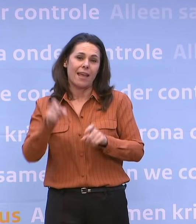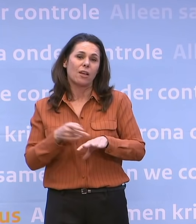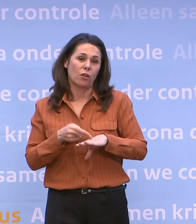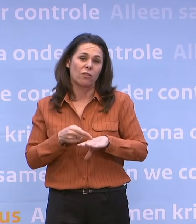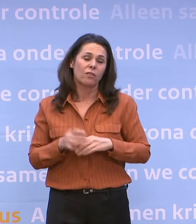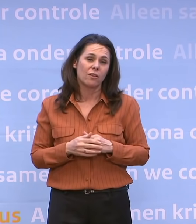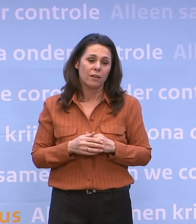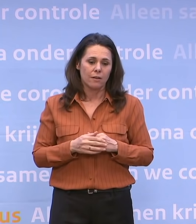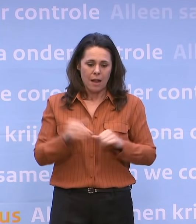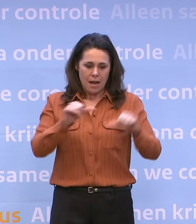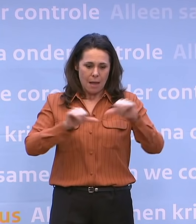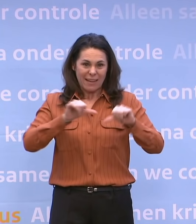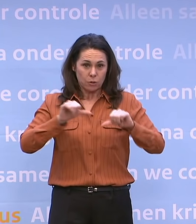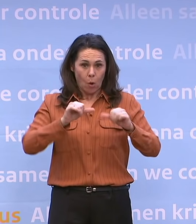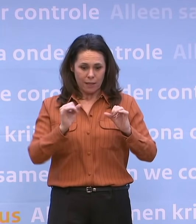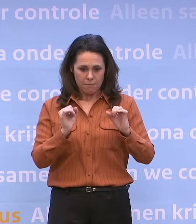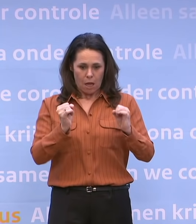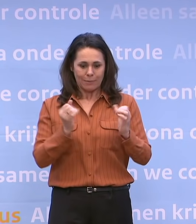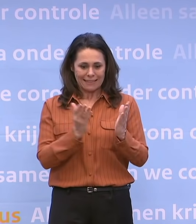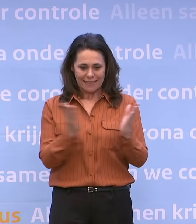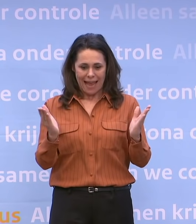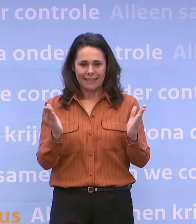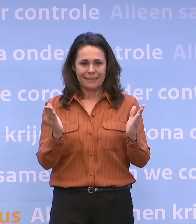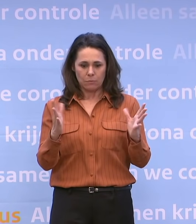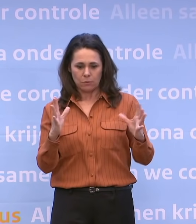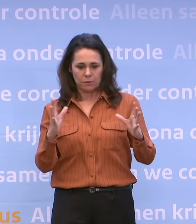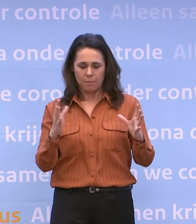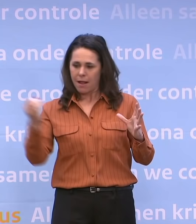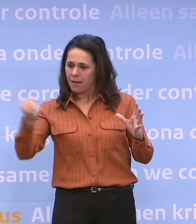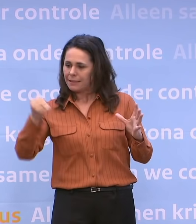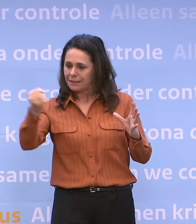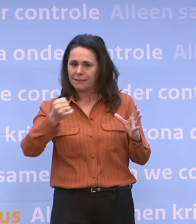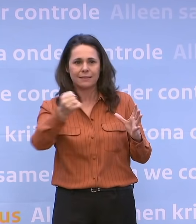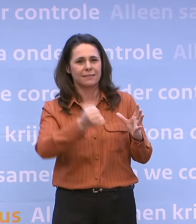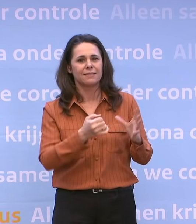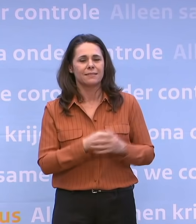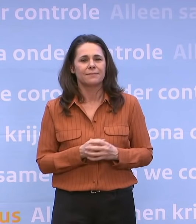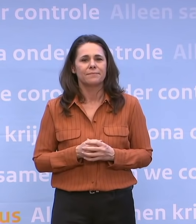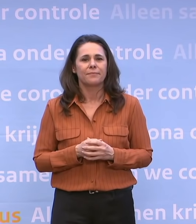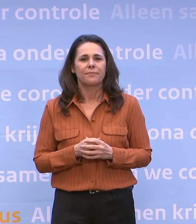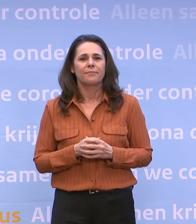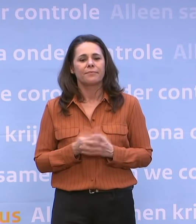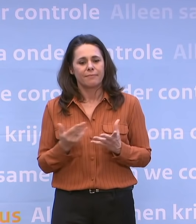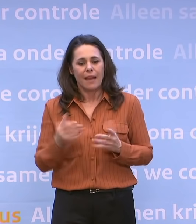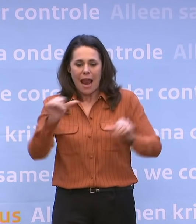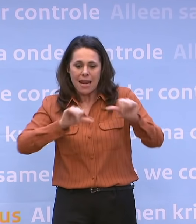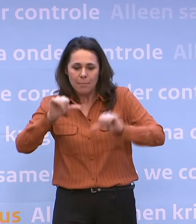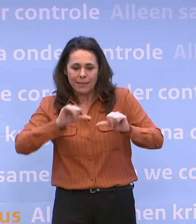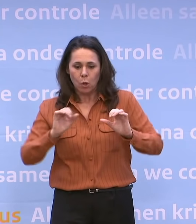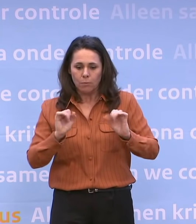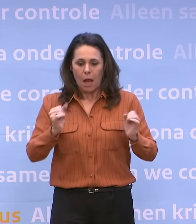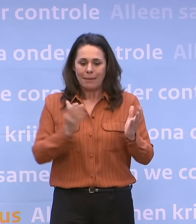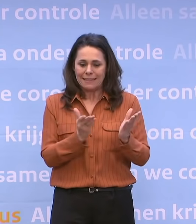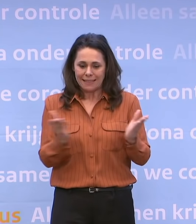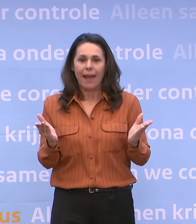heel veel laboratoriumcapaciteit moet zien bij te schakelen. En als we die laboratoriumcapaciteit bijschakelen